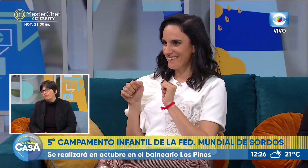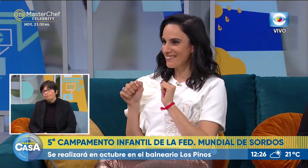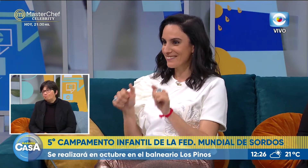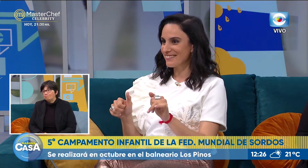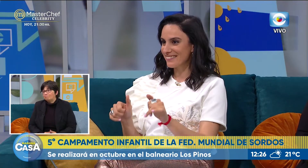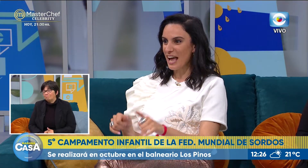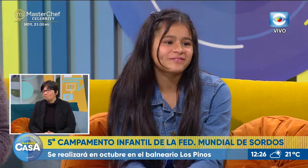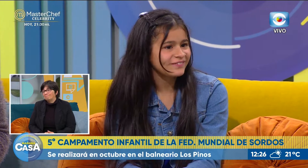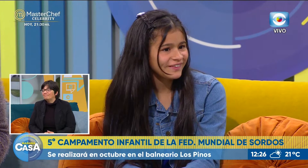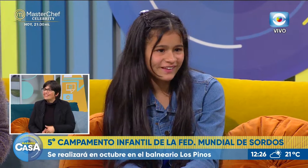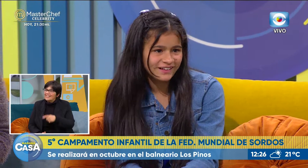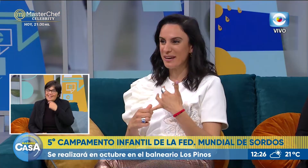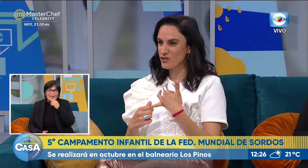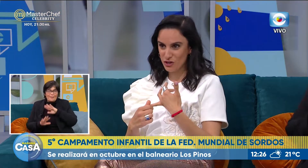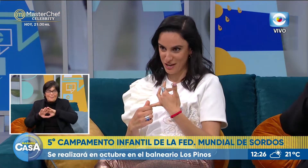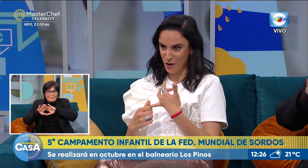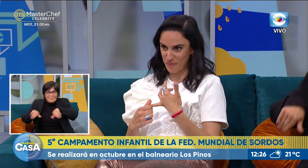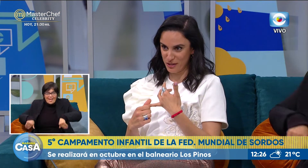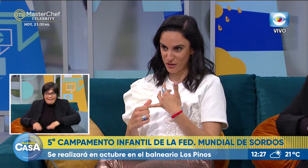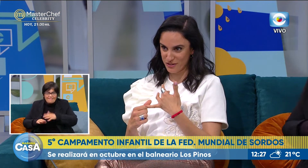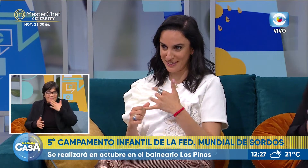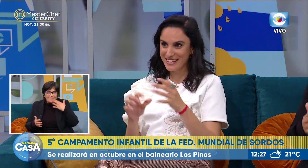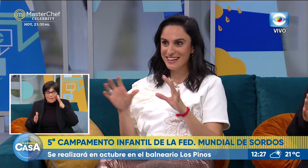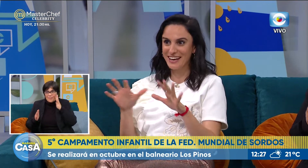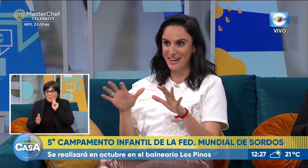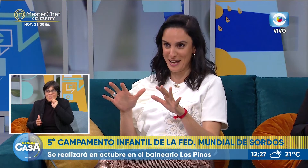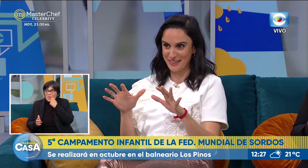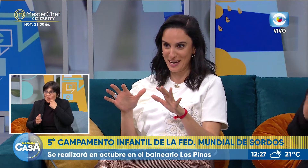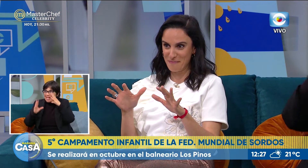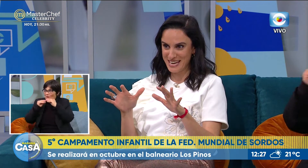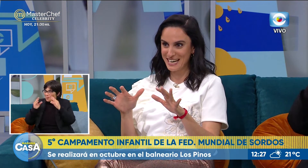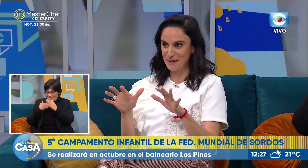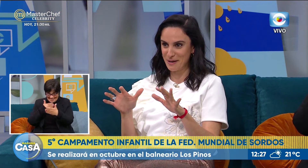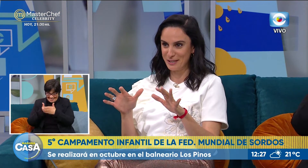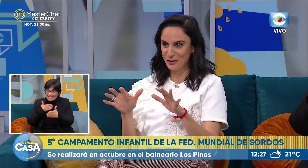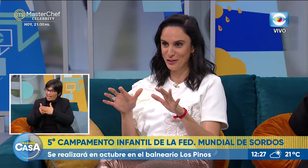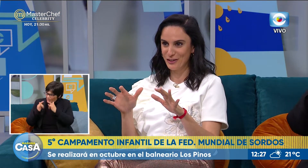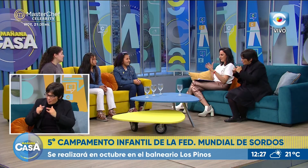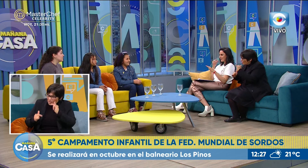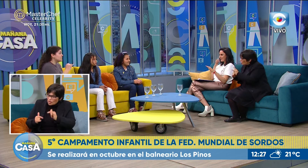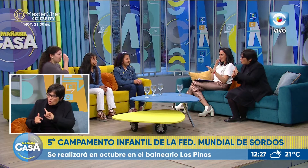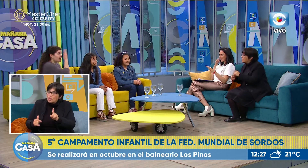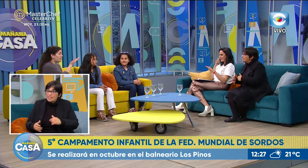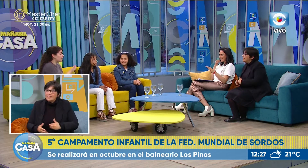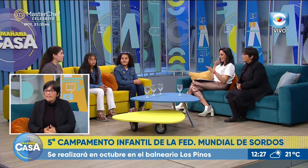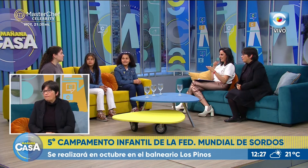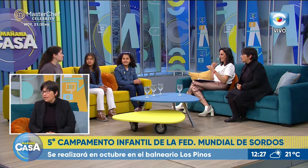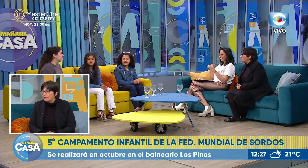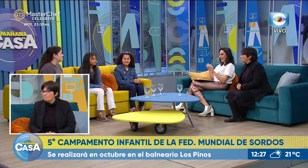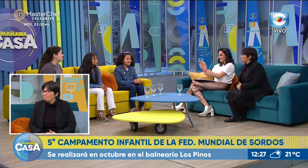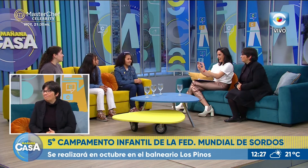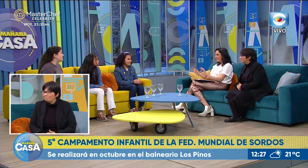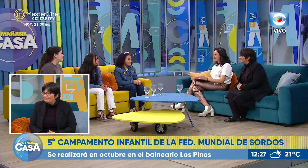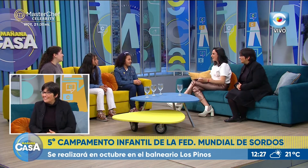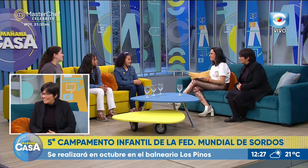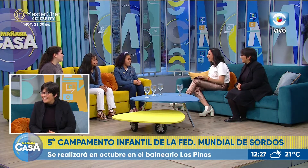Yo no. Hay una playa preciosa en Los Pinos. ¿Estás cerca de la playa del campamento? Sí, sí, es enfrente.